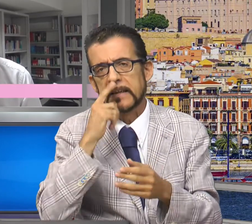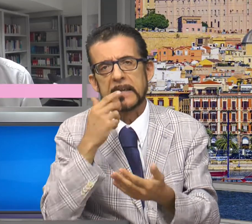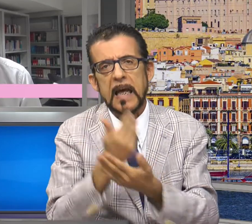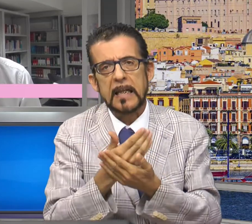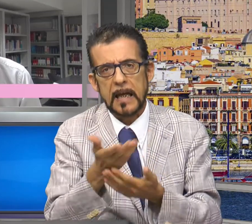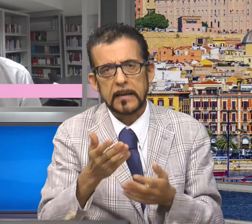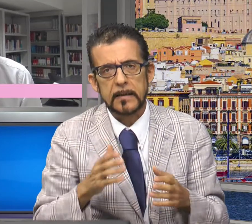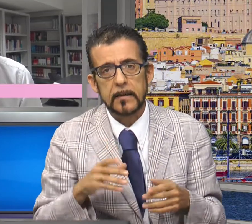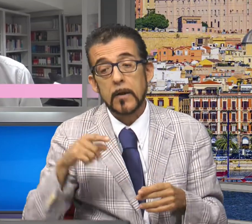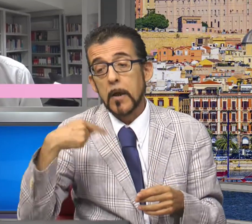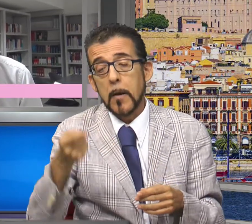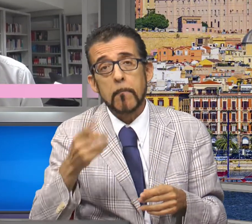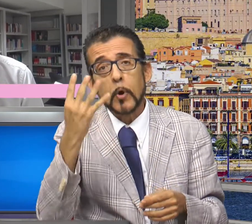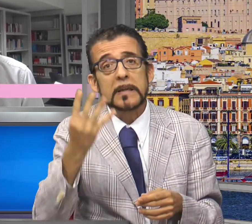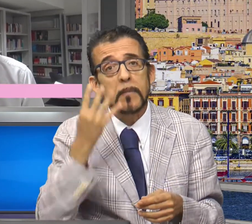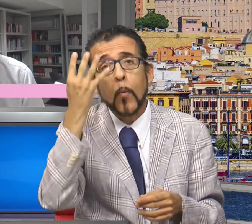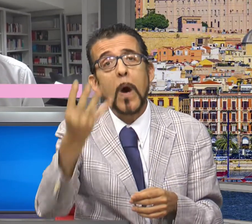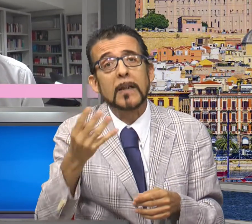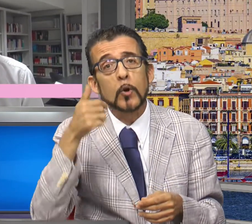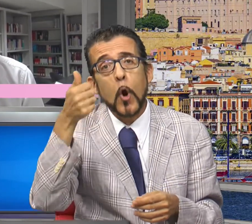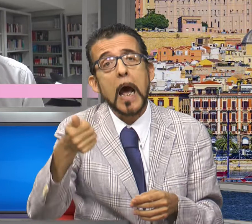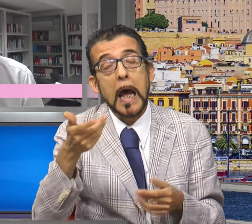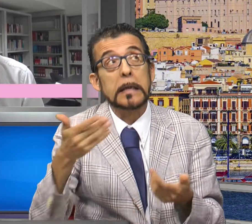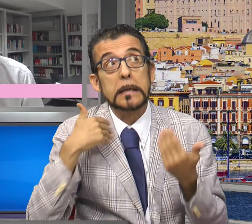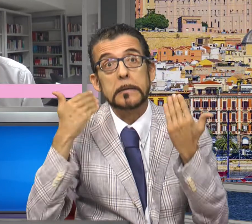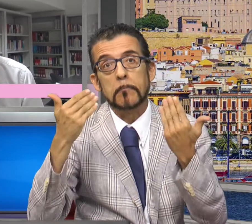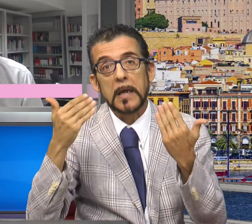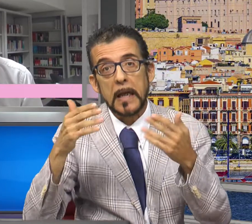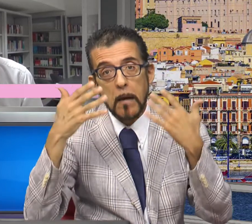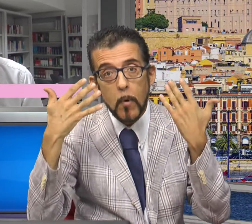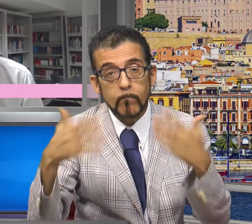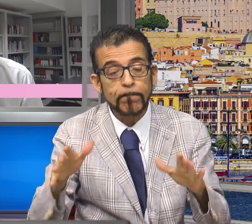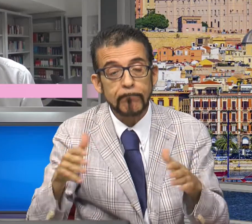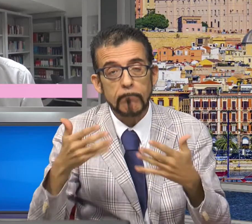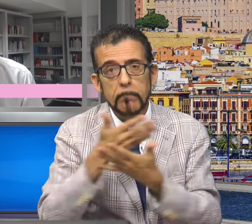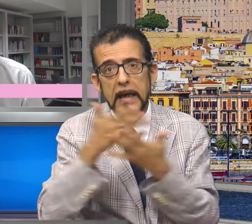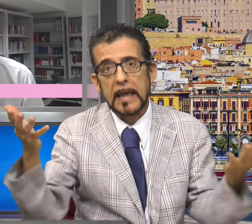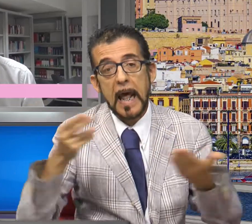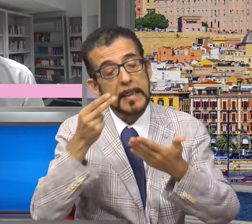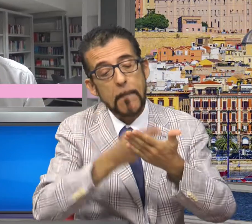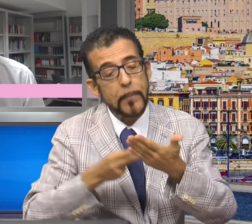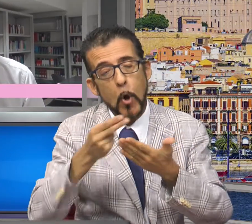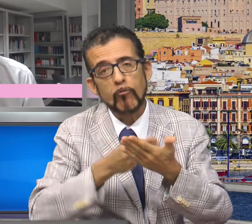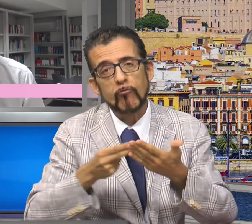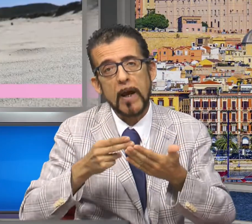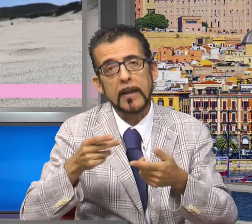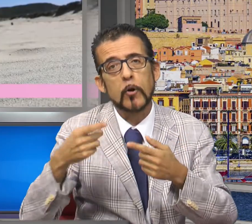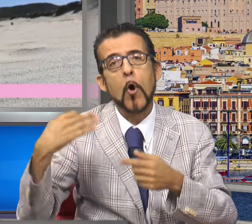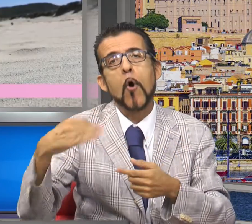prossimi 4 anni di portare a termine il grande progetto della riqualificazione del nostro